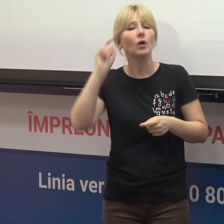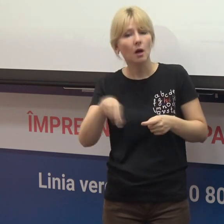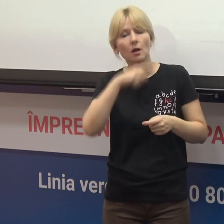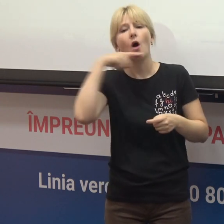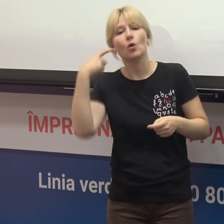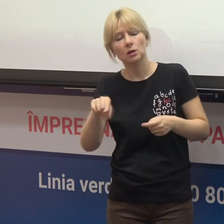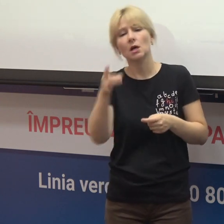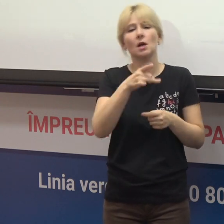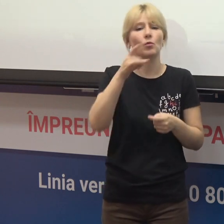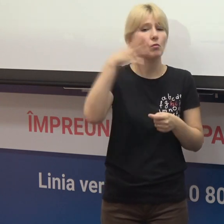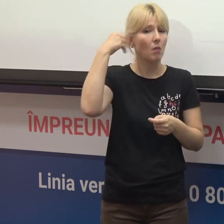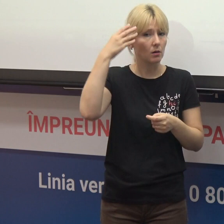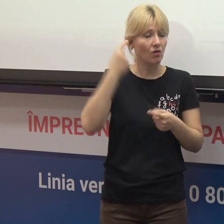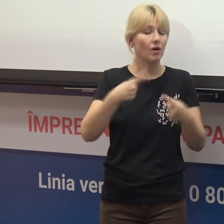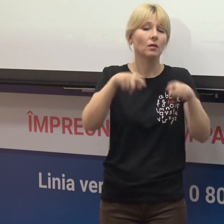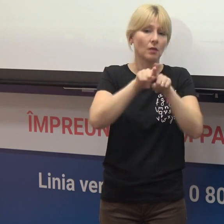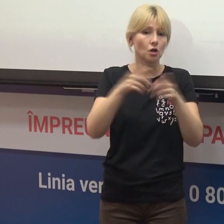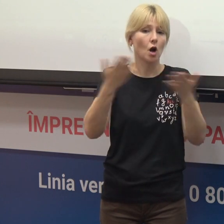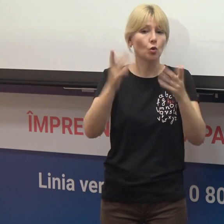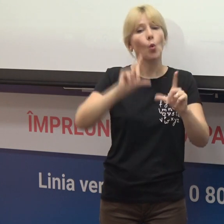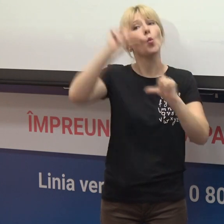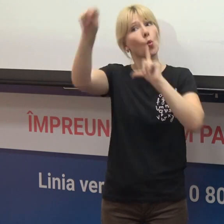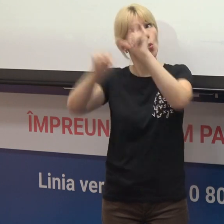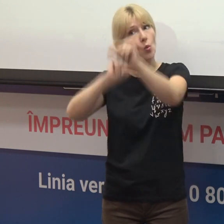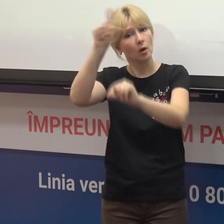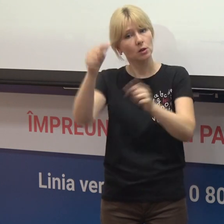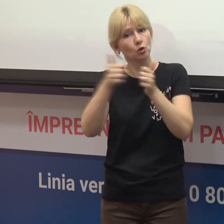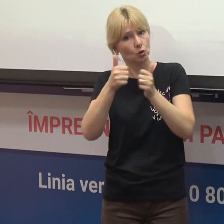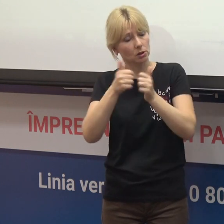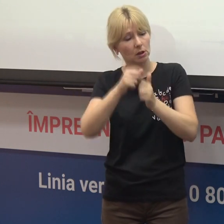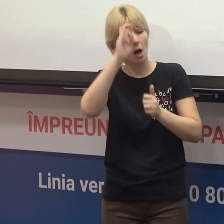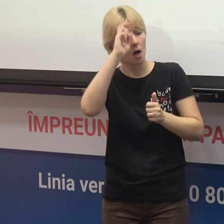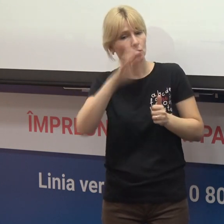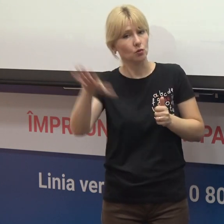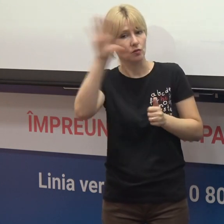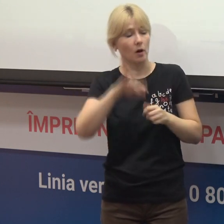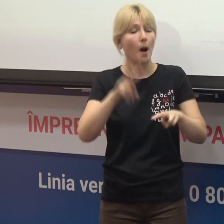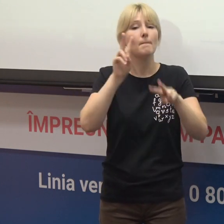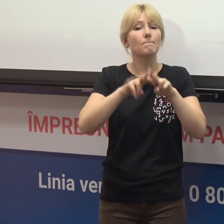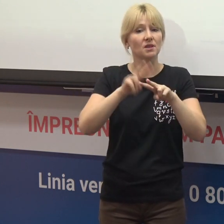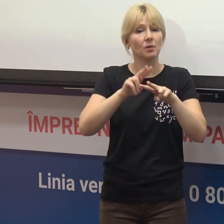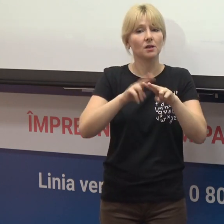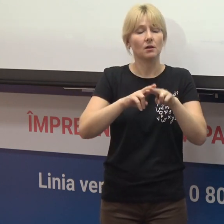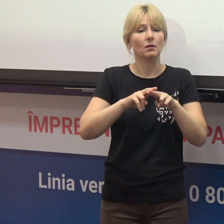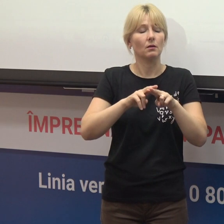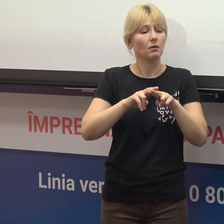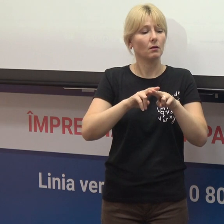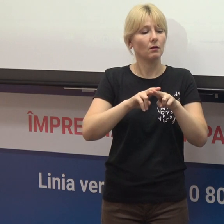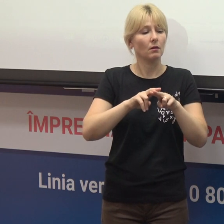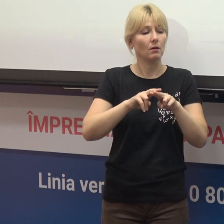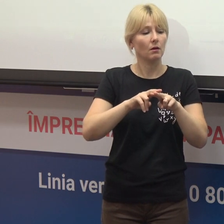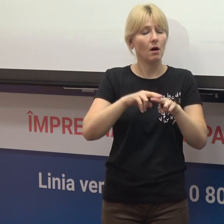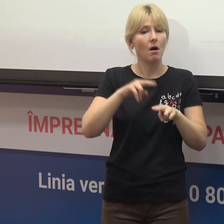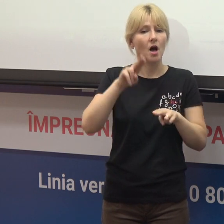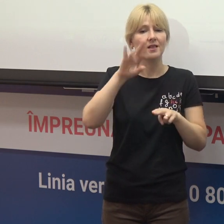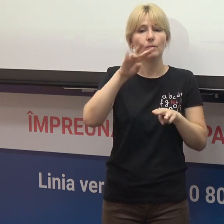din Republica Moldova care merg în statele vecine. Deci, posesorii pașapoartelor diplomatici de serviciu,